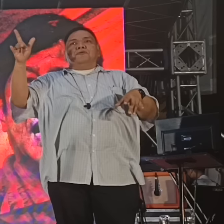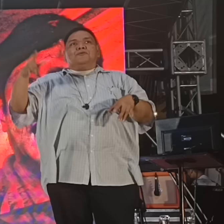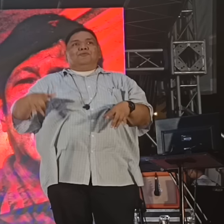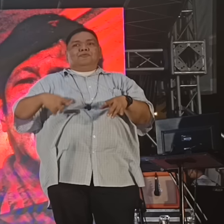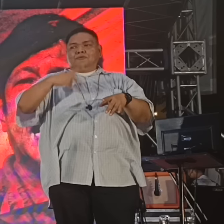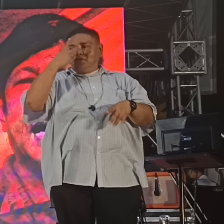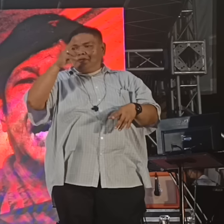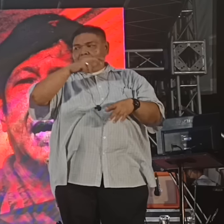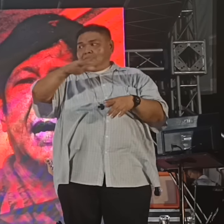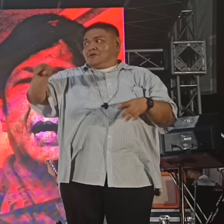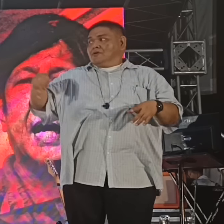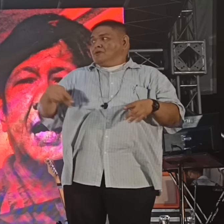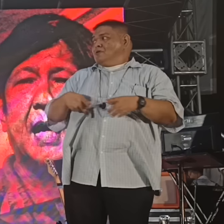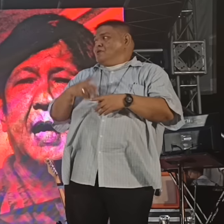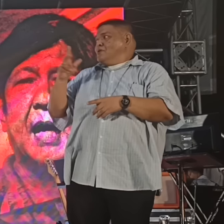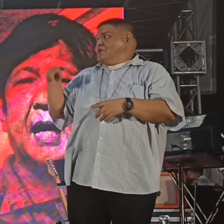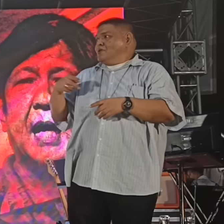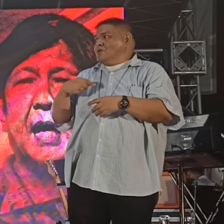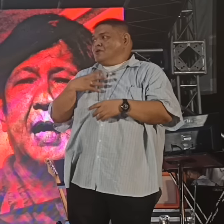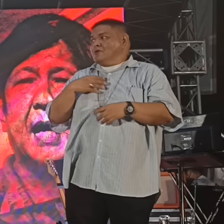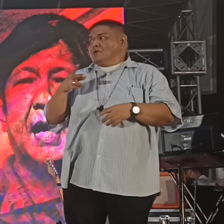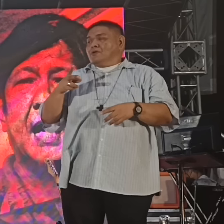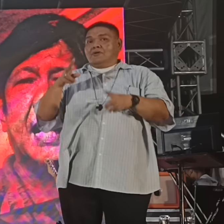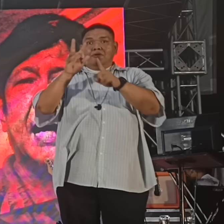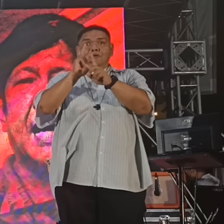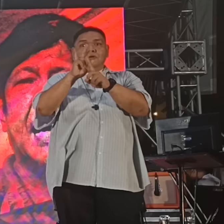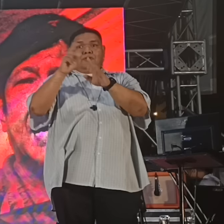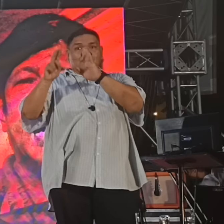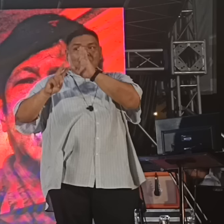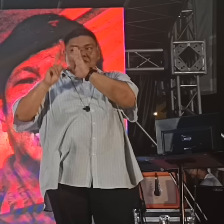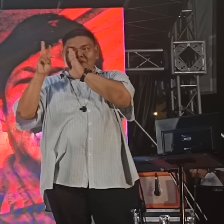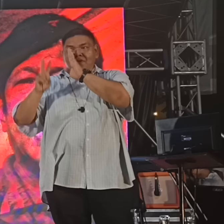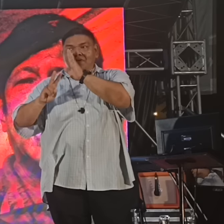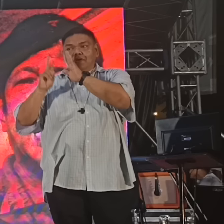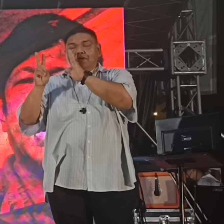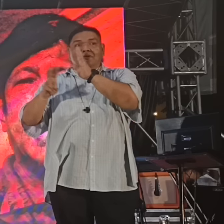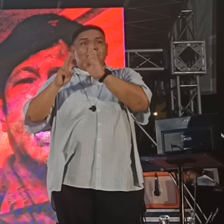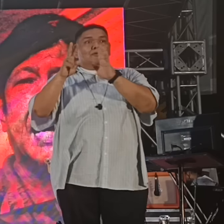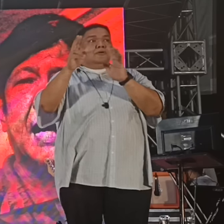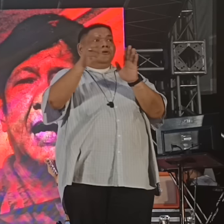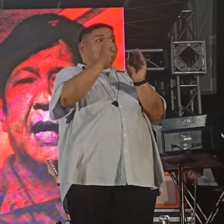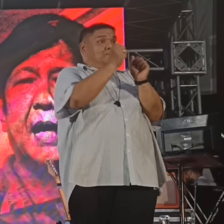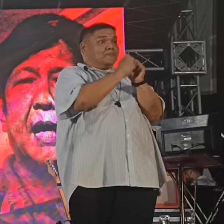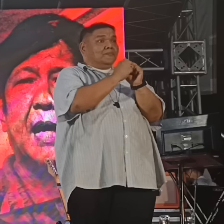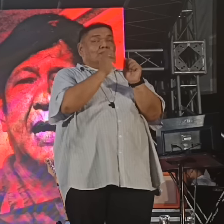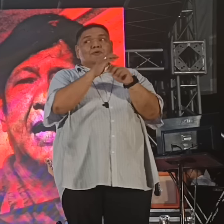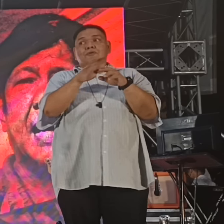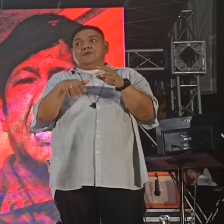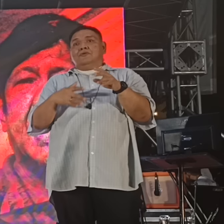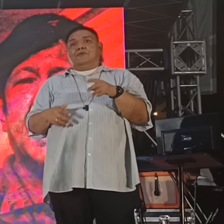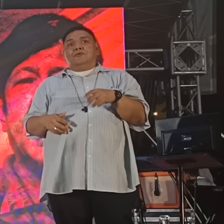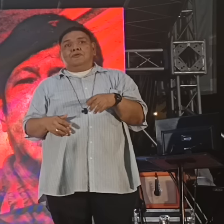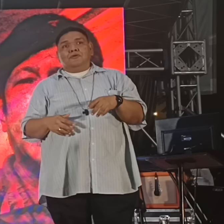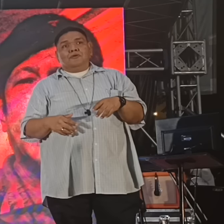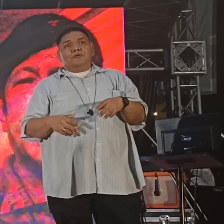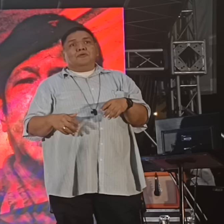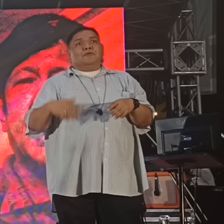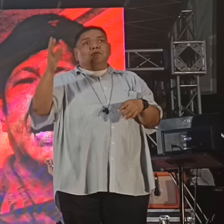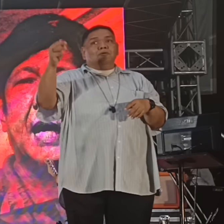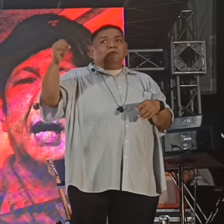Liwasang Bonifacio, darating ako, gusto makita yung mga vlogger na kaibigan ko, nakilala ko, wala pa sa Manila